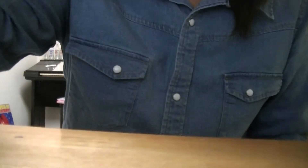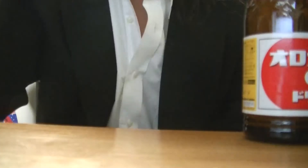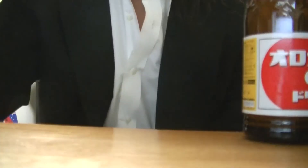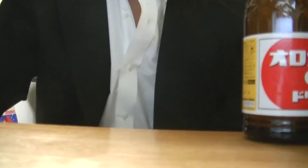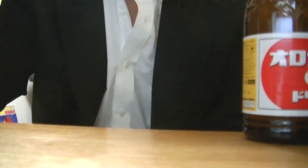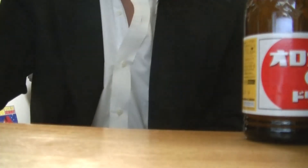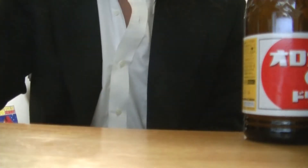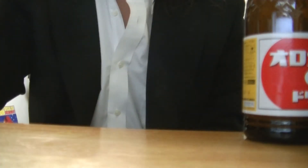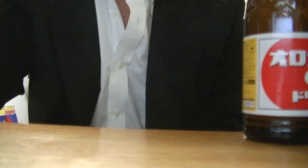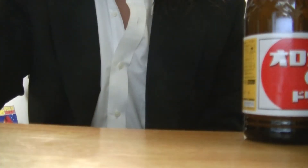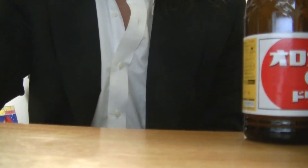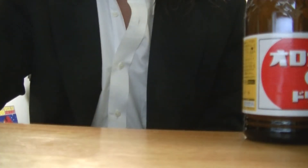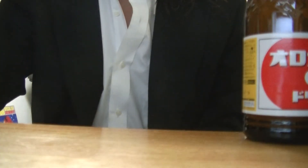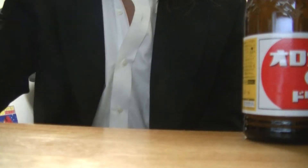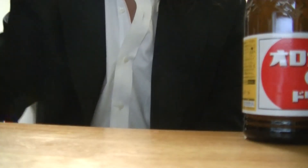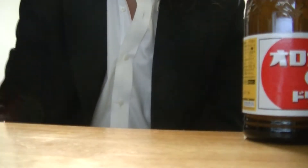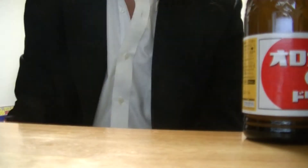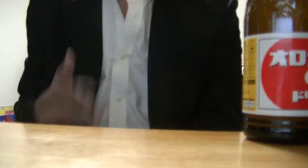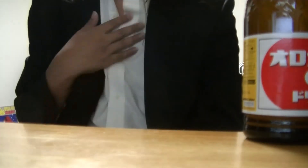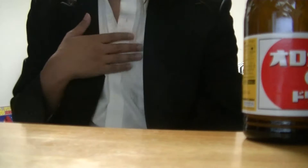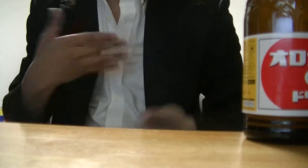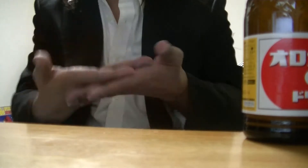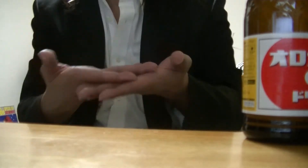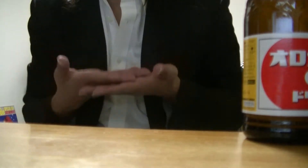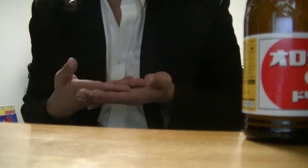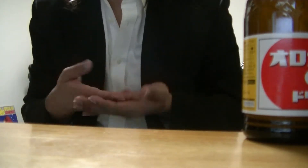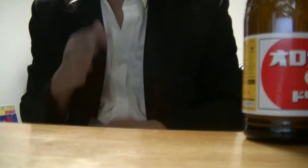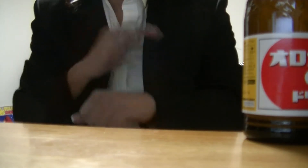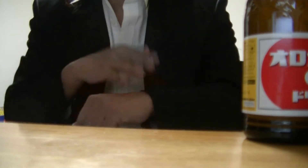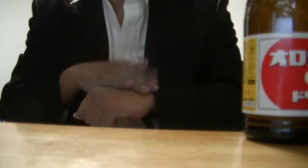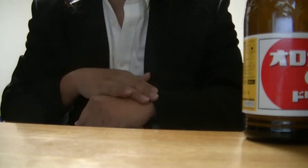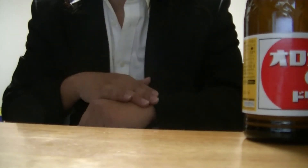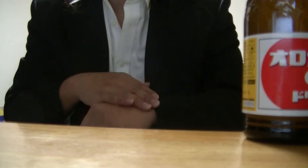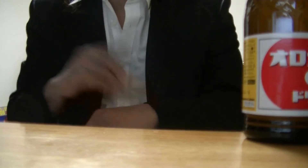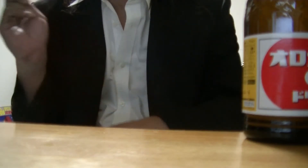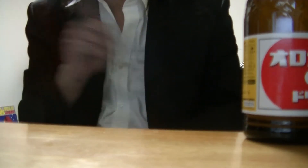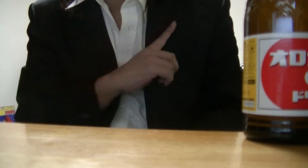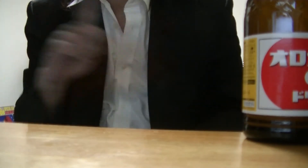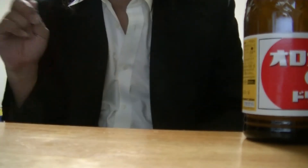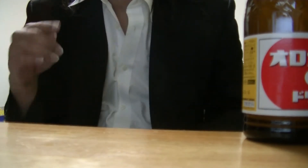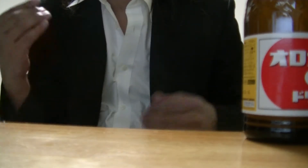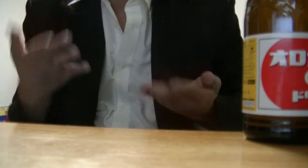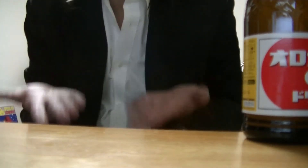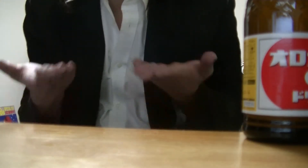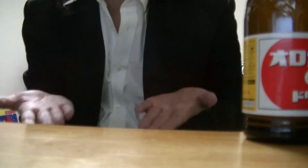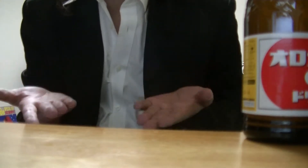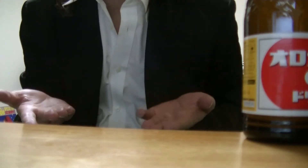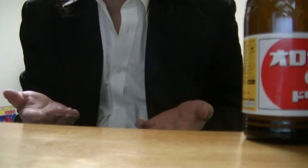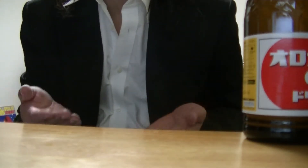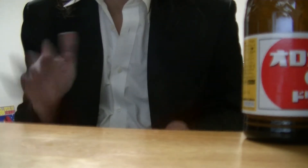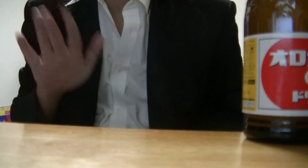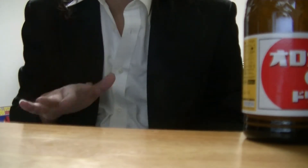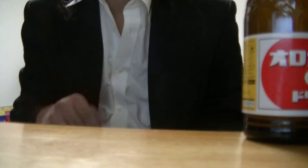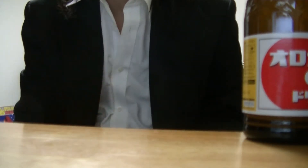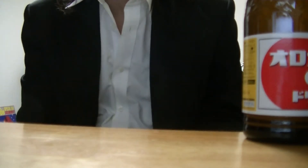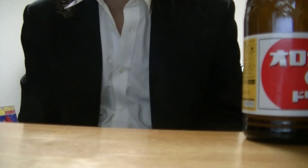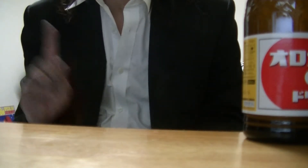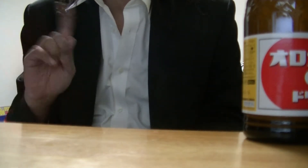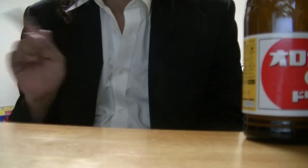まあ、今僕の情報の収集の、ナンバーワンは本ですね。本です。なんでかっていうと、まあ、